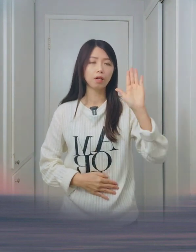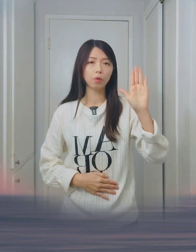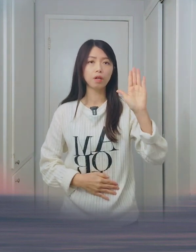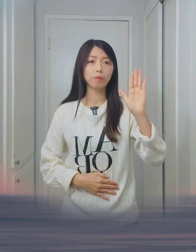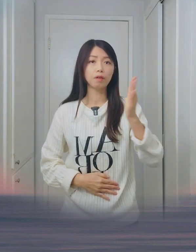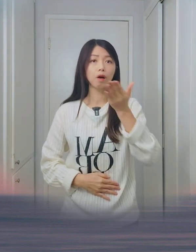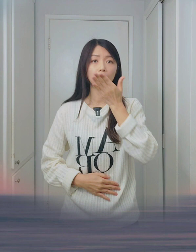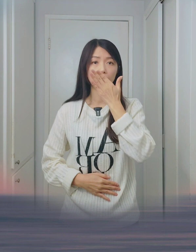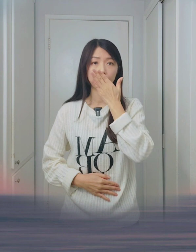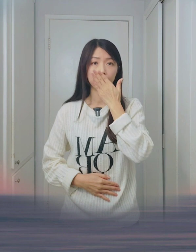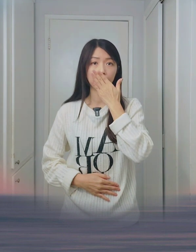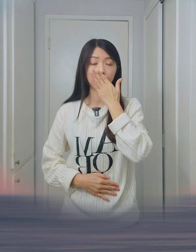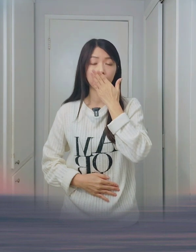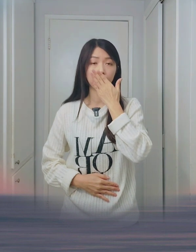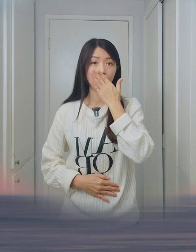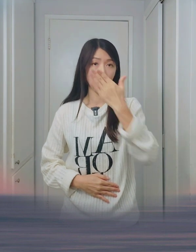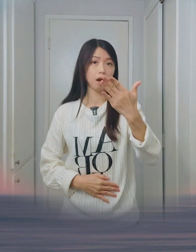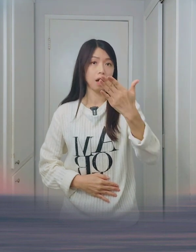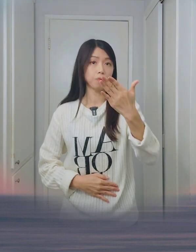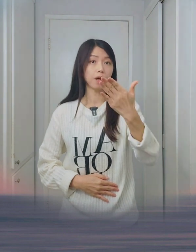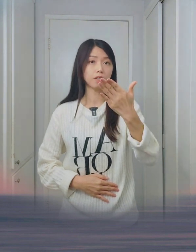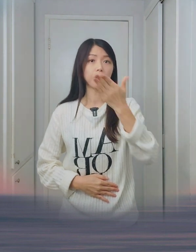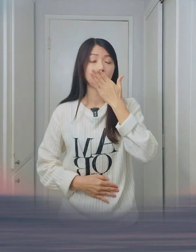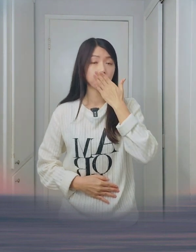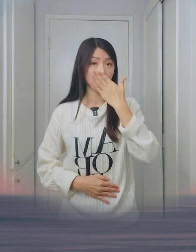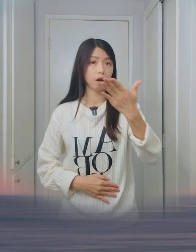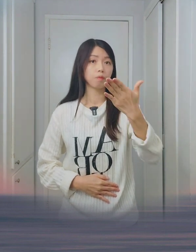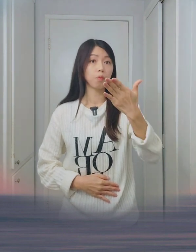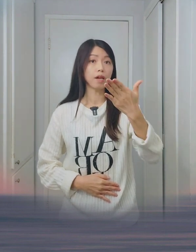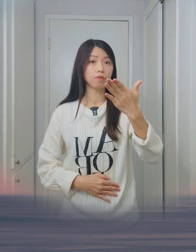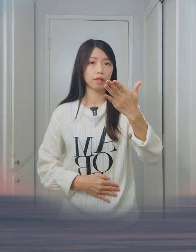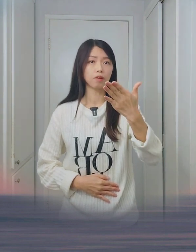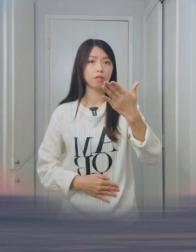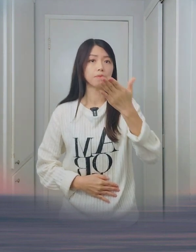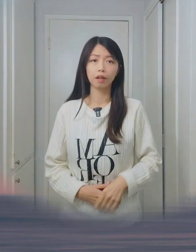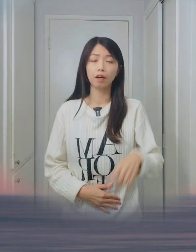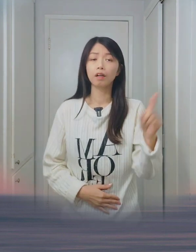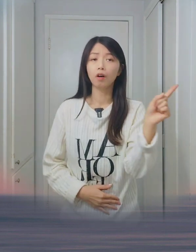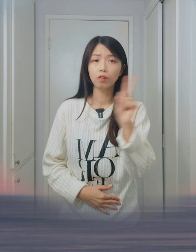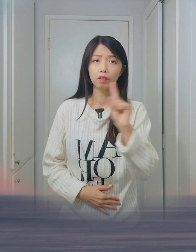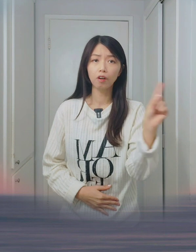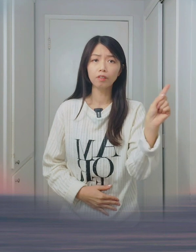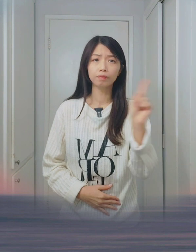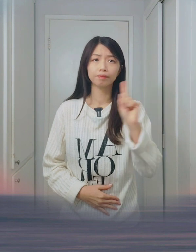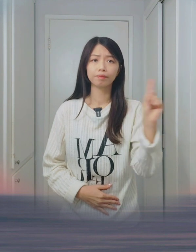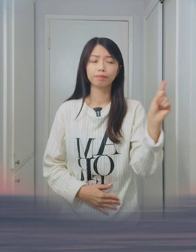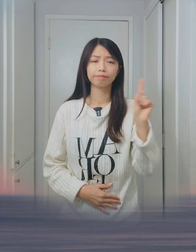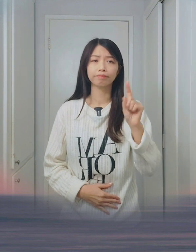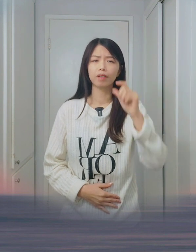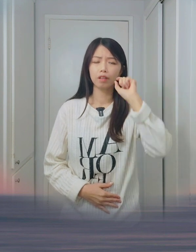수어는요. 손을 펴서 일변부에 댔다가 앞으로 나가시면 뭐뭐 할 수 있다 이런 뜻입니다. 어떤